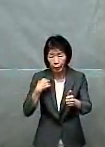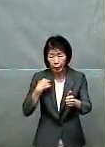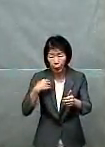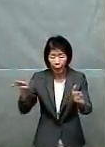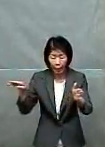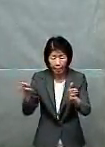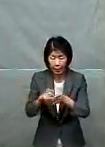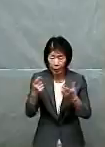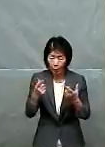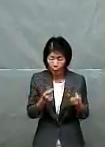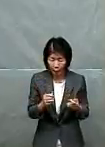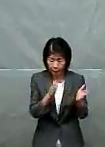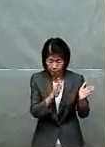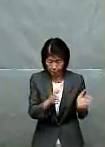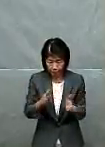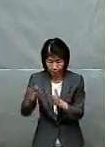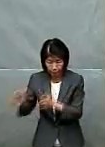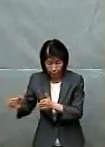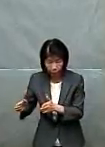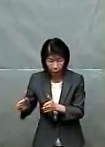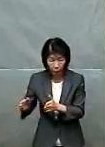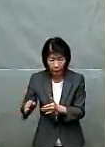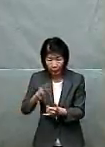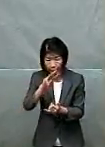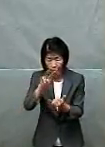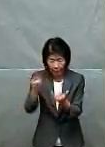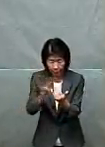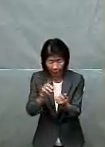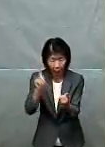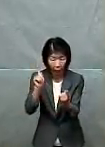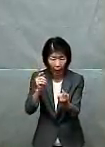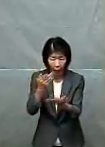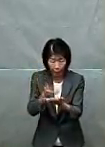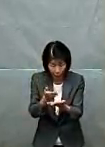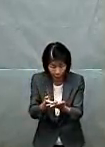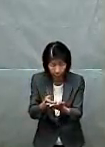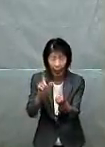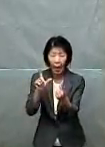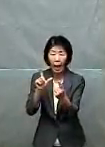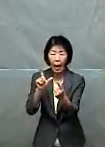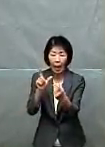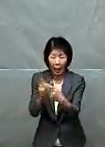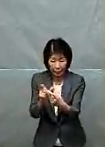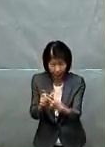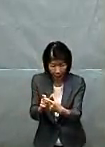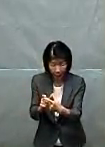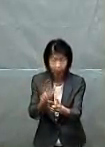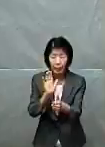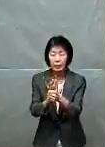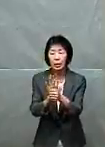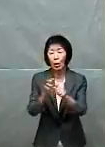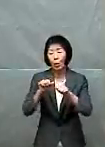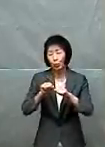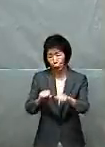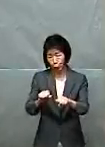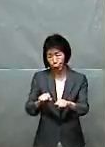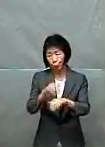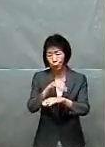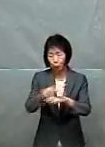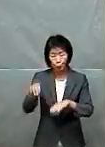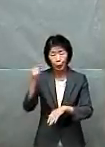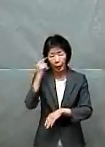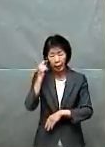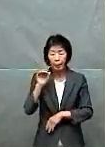り体制を整えて、被災地のニーズに合ったできる限りの支援を行ってまいりたいと考えております。